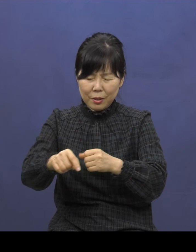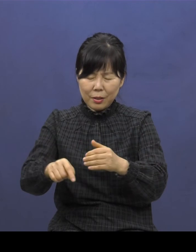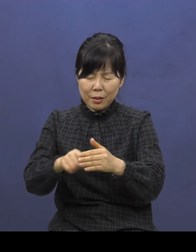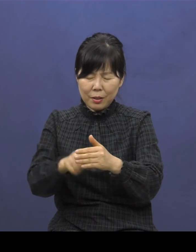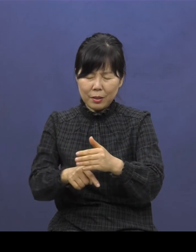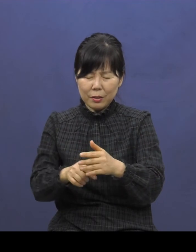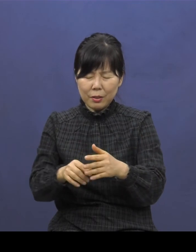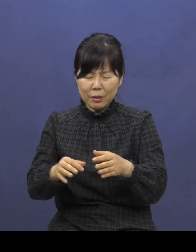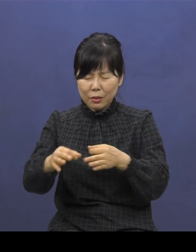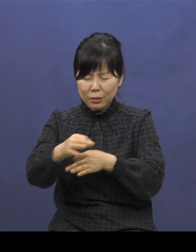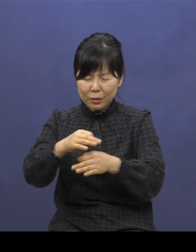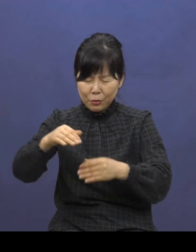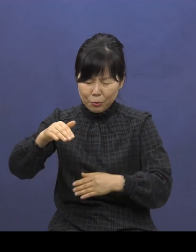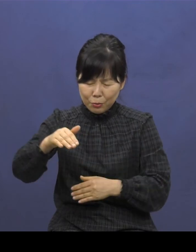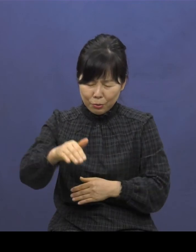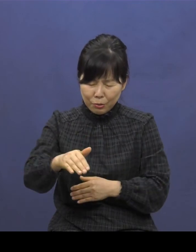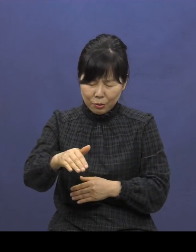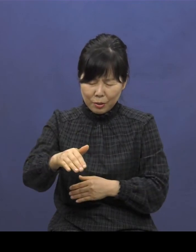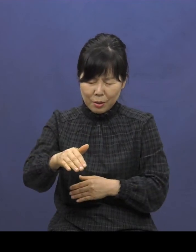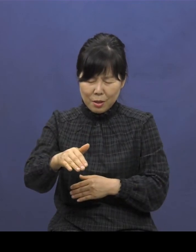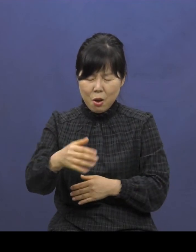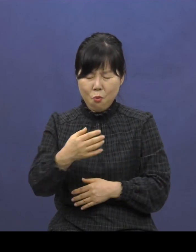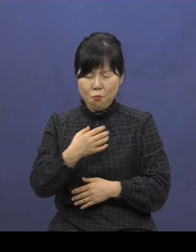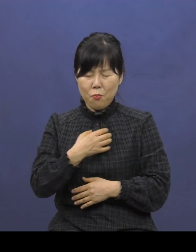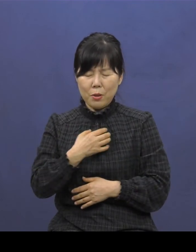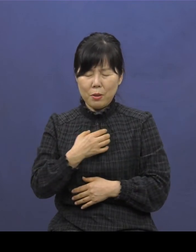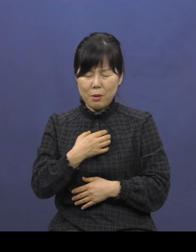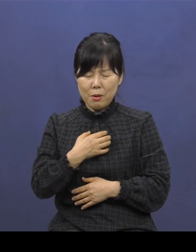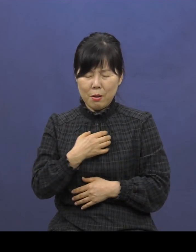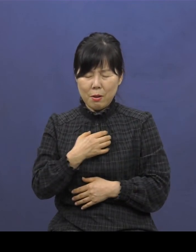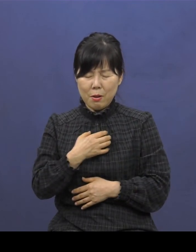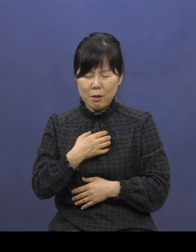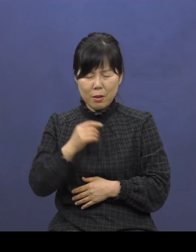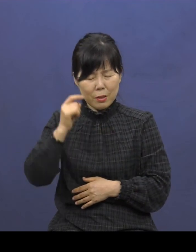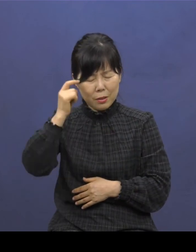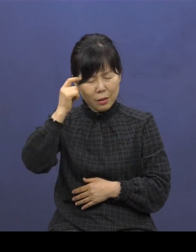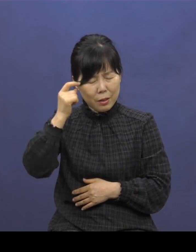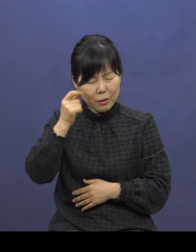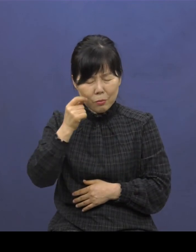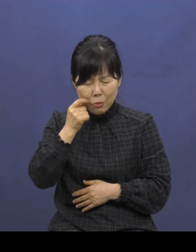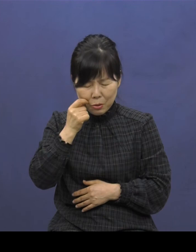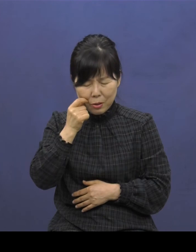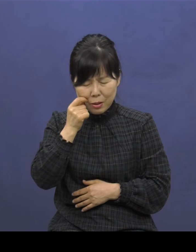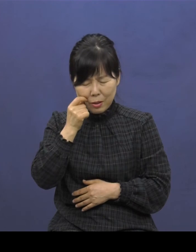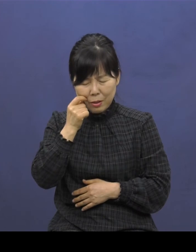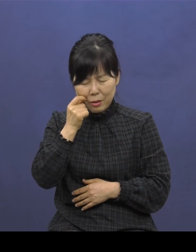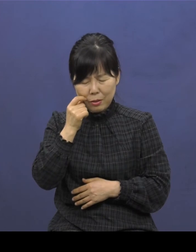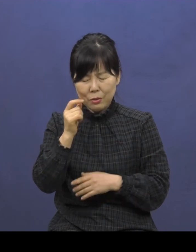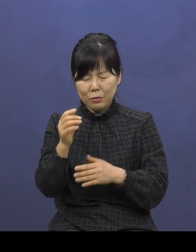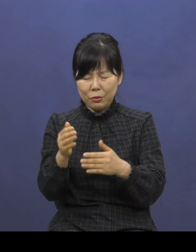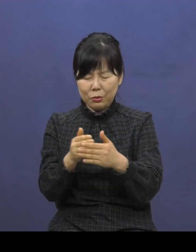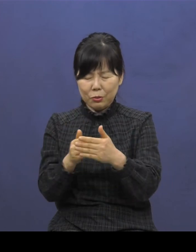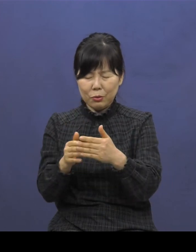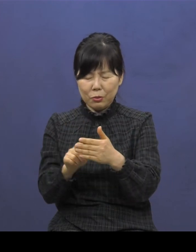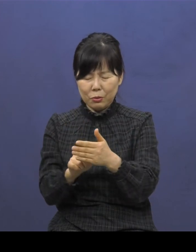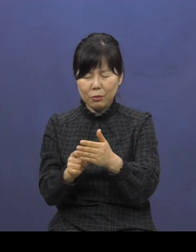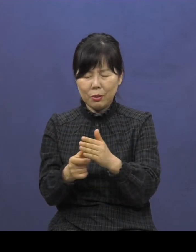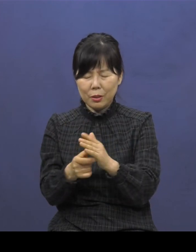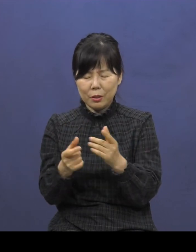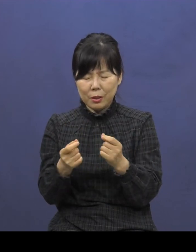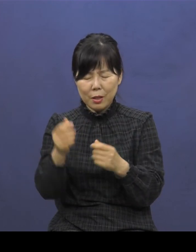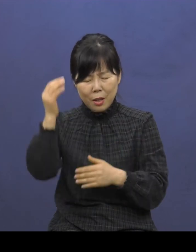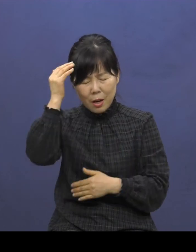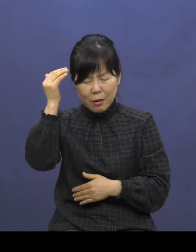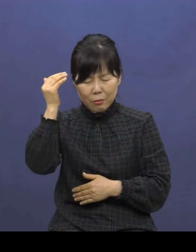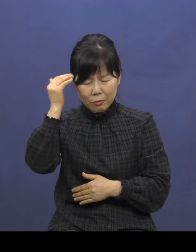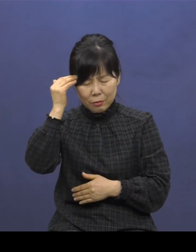전 세계적인 그런 그 불안과 또 경제 위기는 상상을 초월합니다.